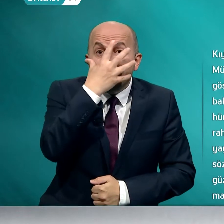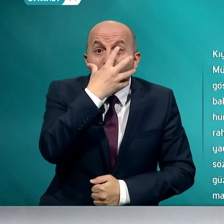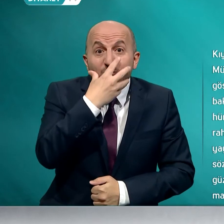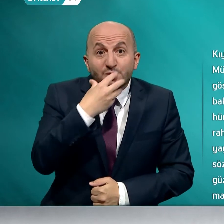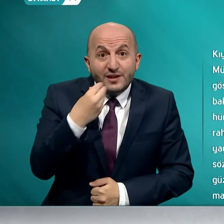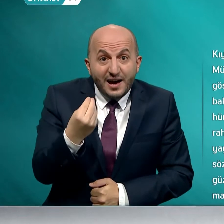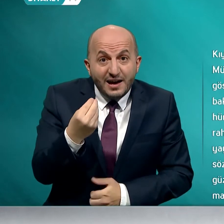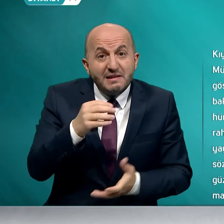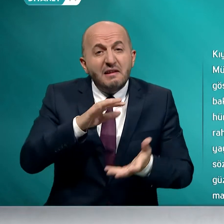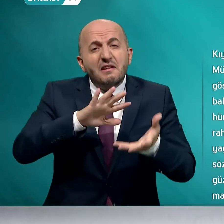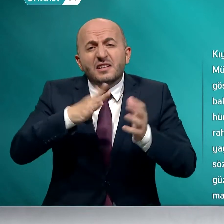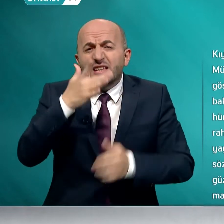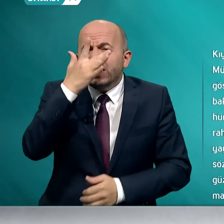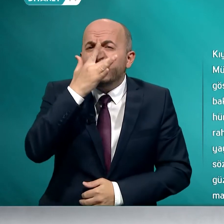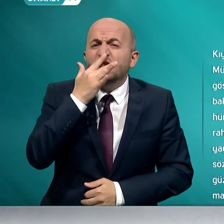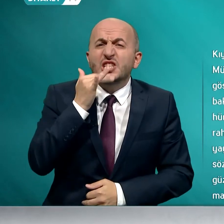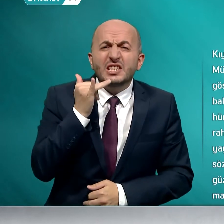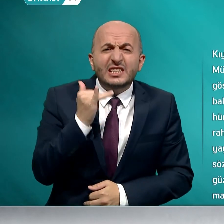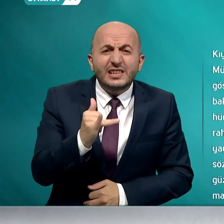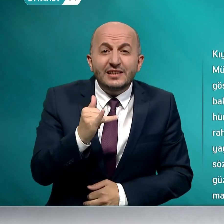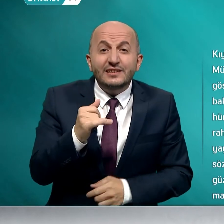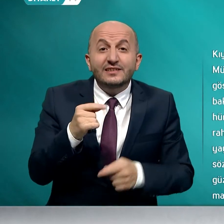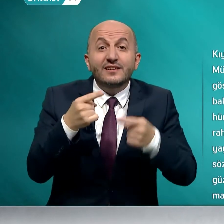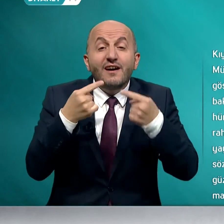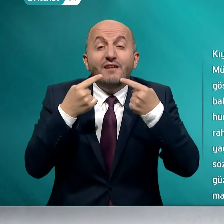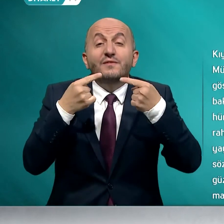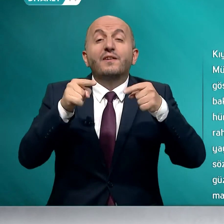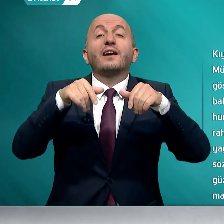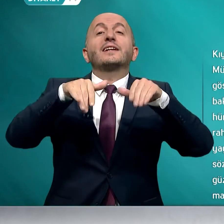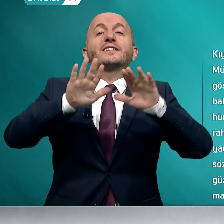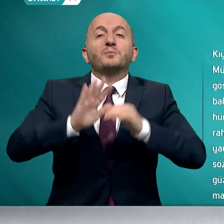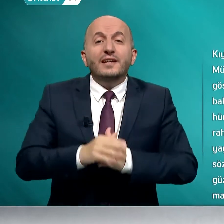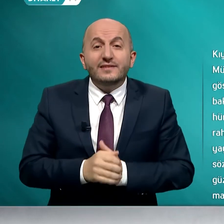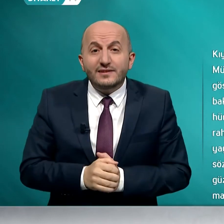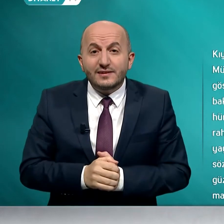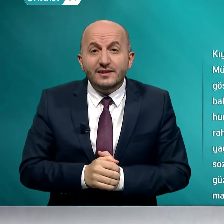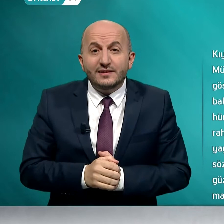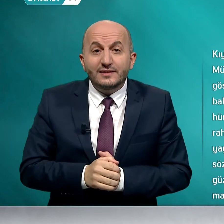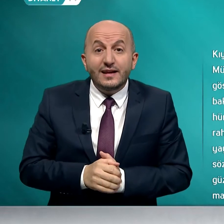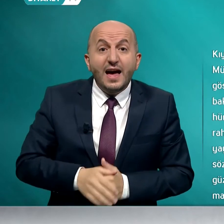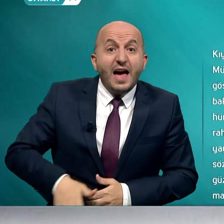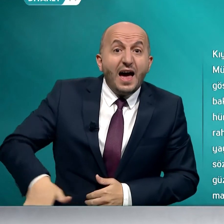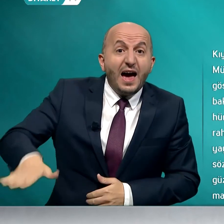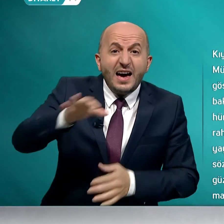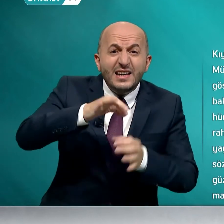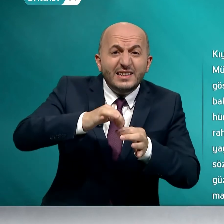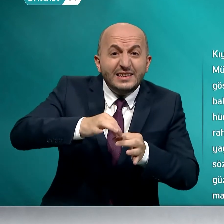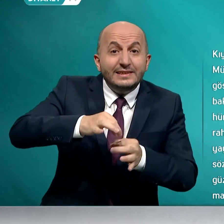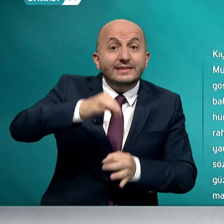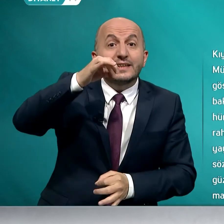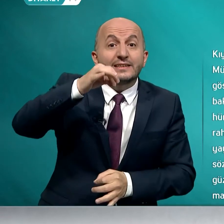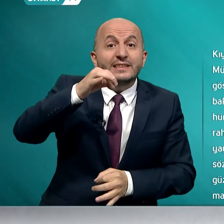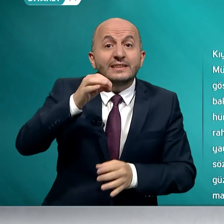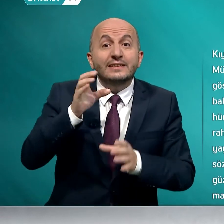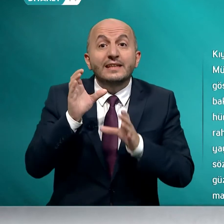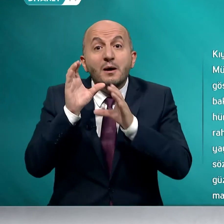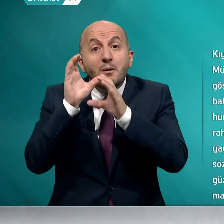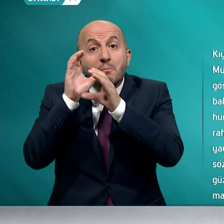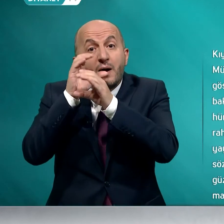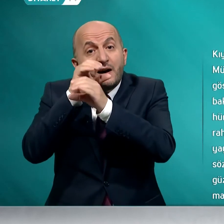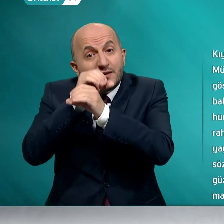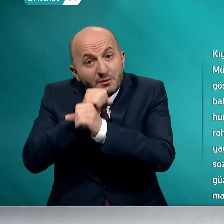Zira güzel ya da çirkin fark etmeksizin her